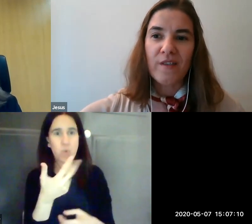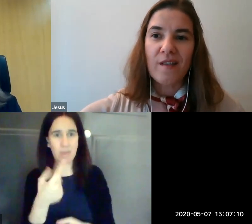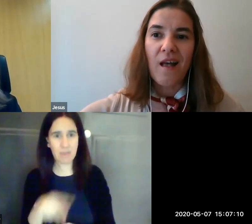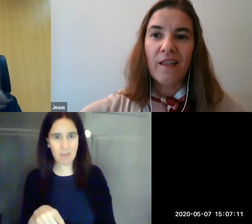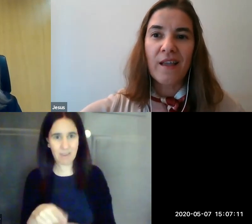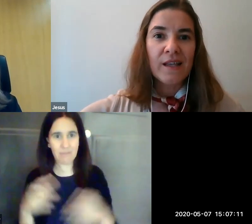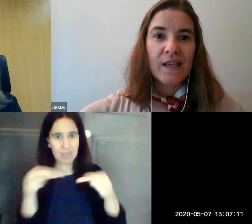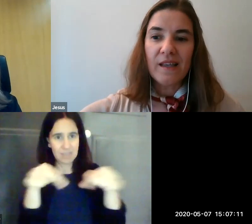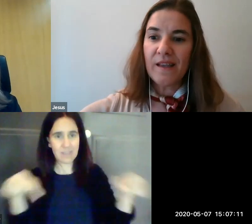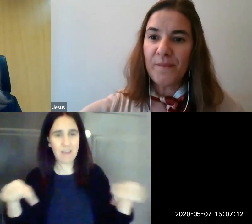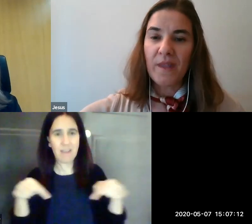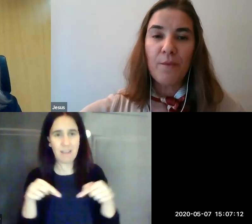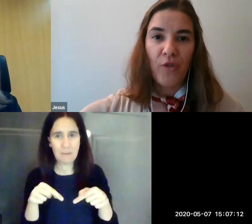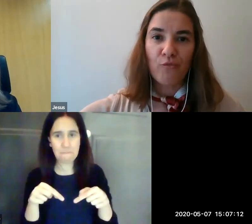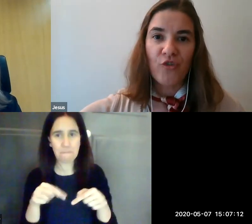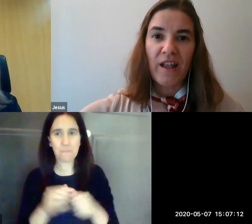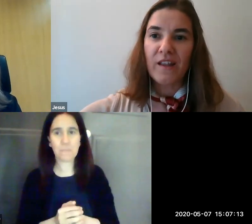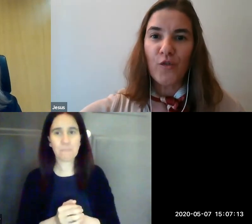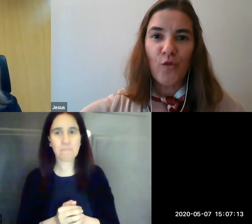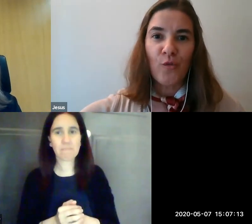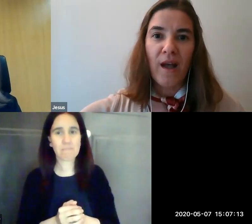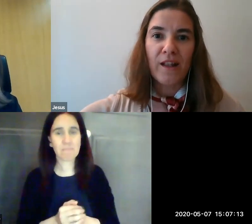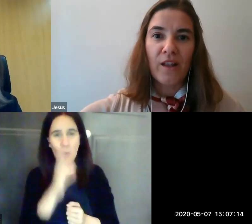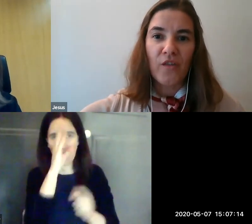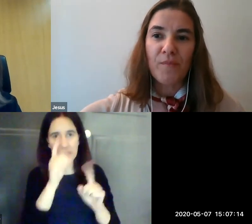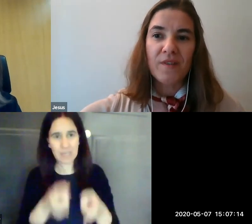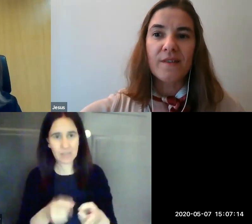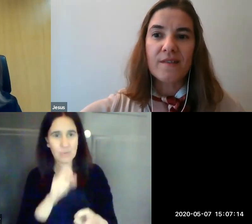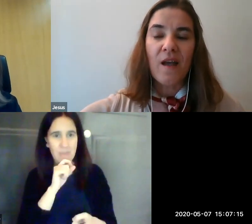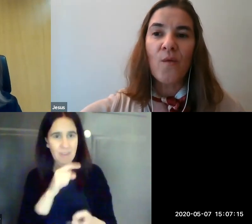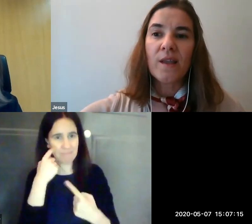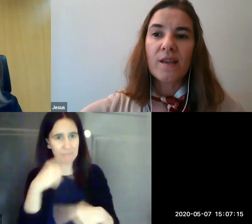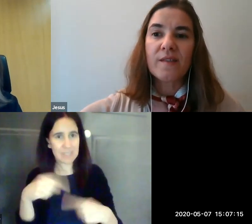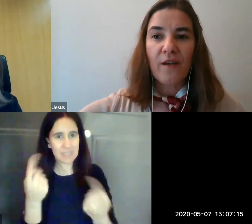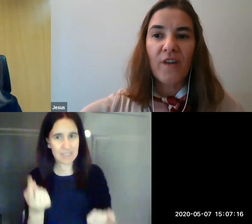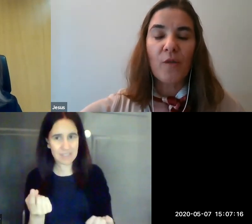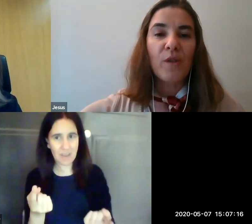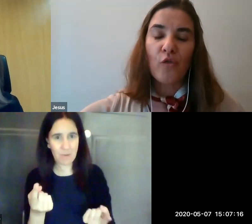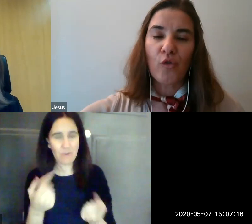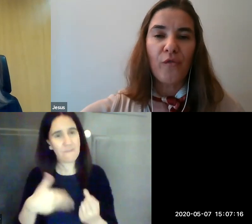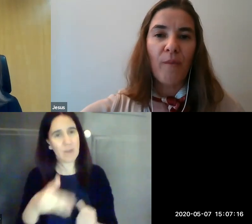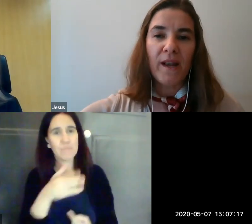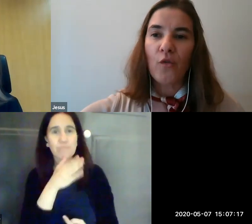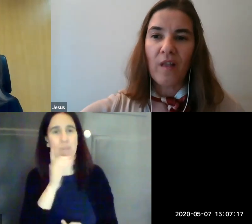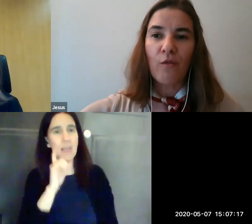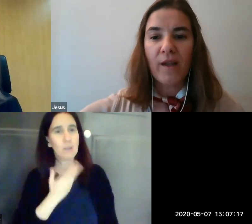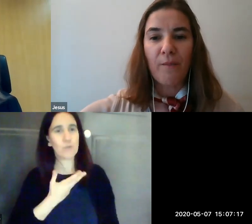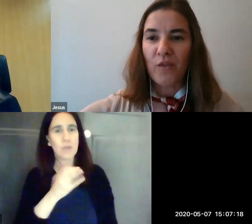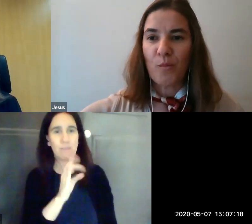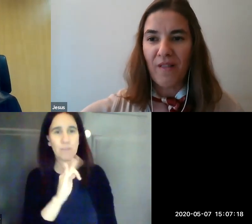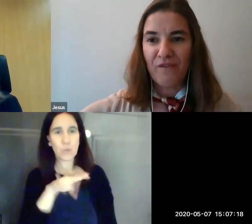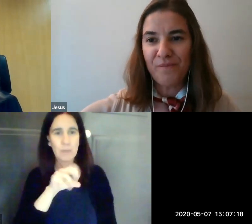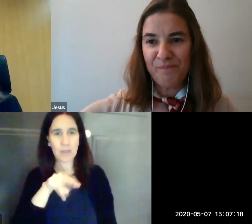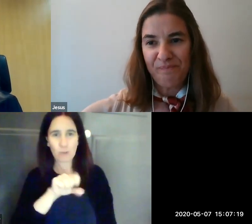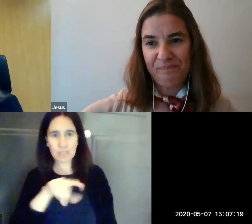dentro da sala e podemos dar início à nossa apresentação, que será feita pela doutora Filomena Gonçalo, a quem